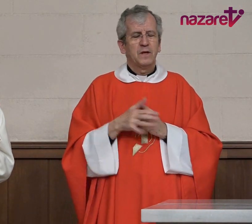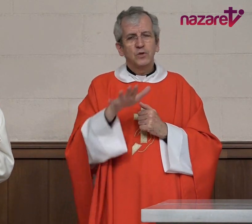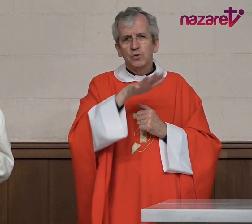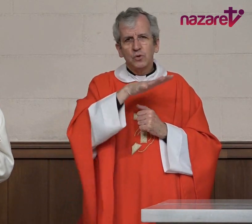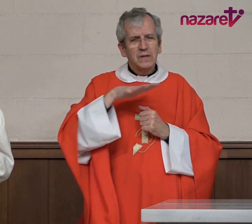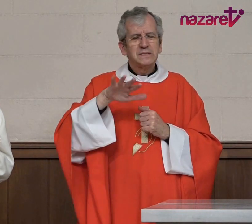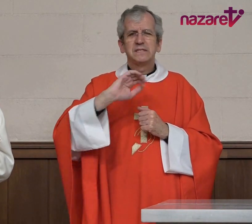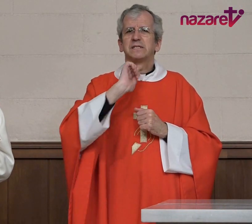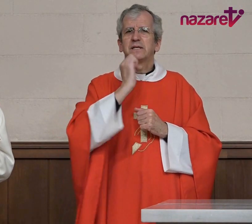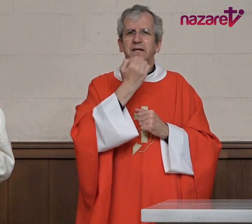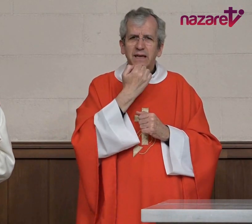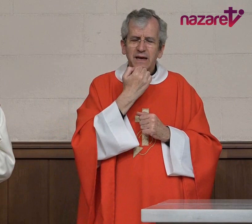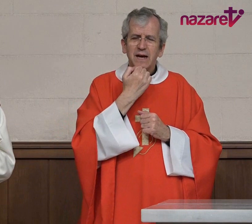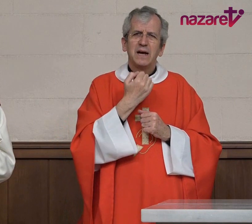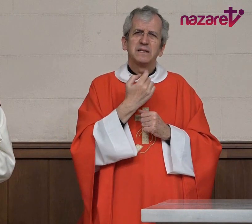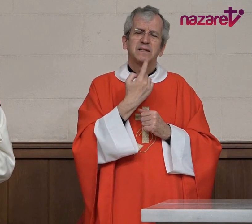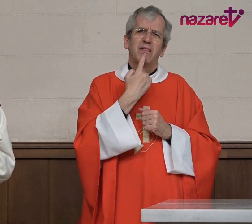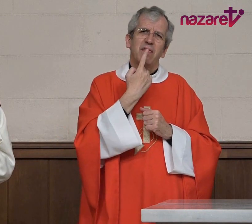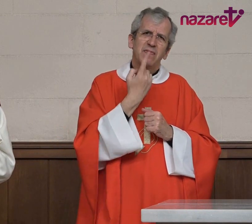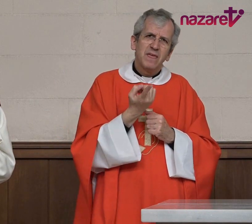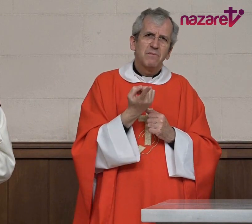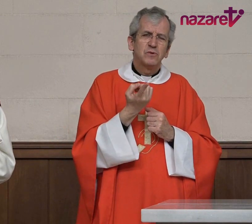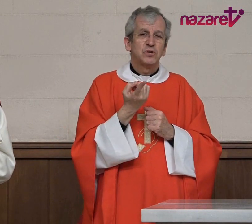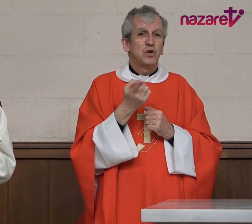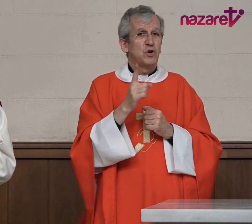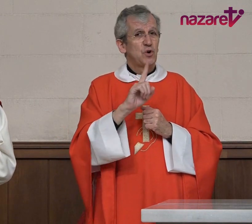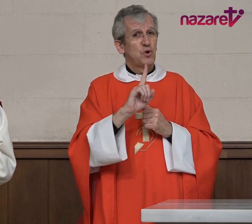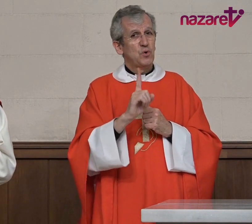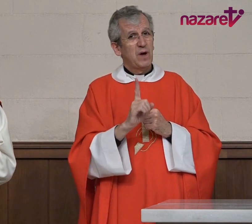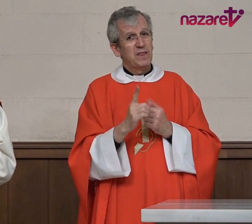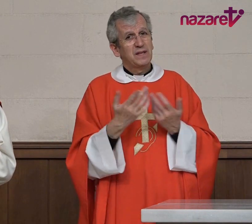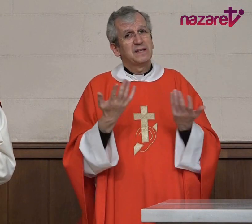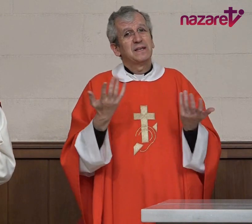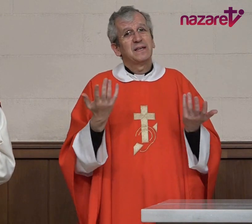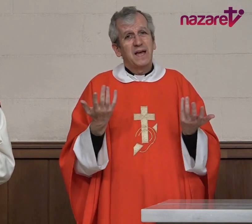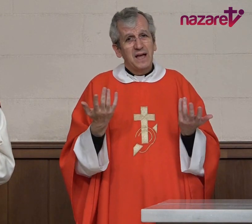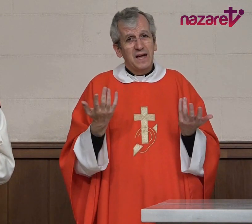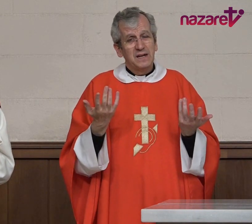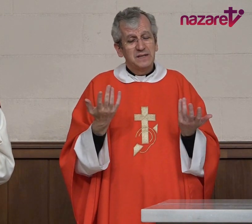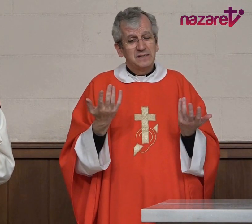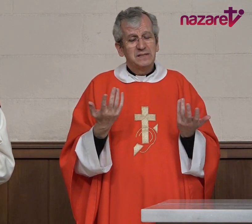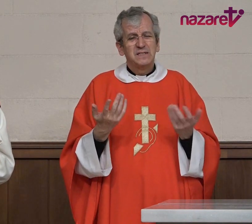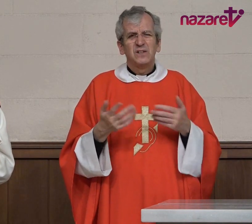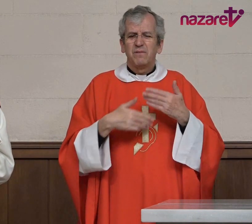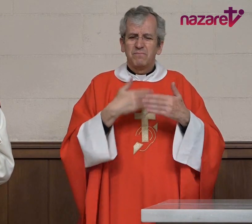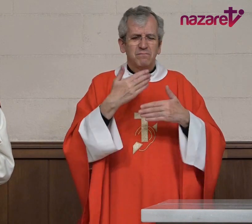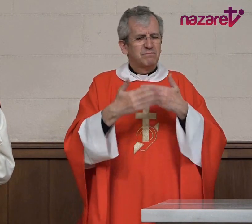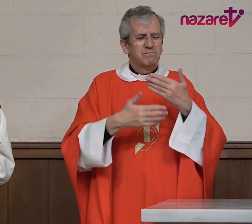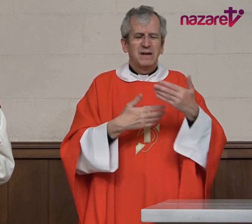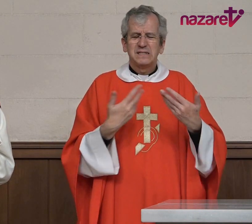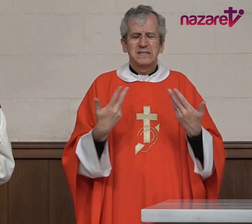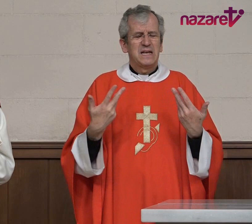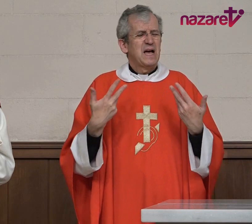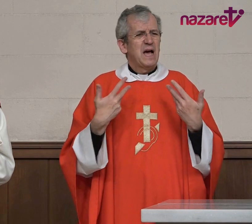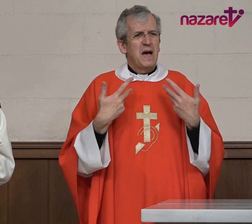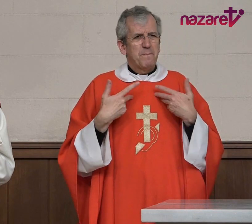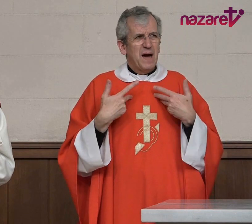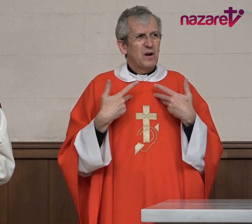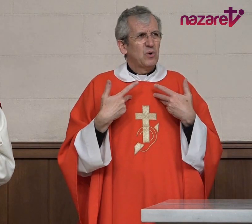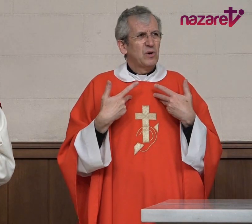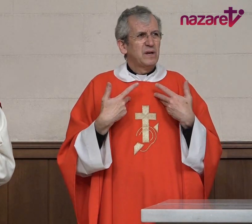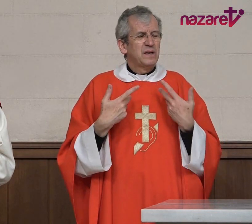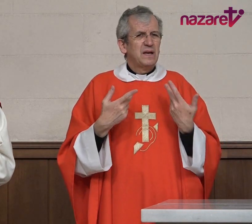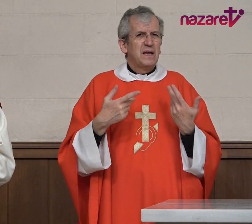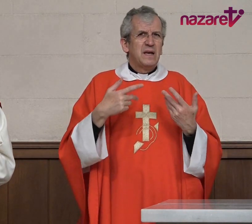Todas estas quejas no hacen a veces sino volver más amargo el cáliz que Jesús bebe por todos